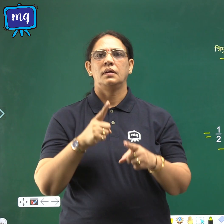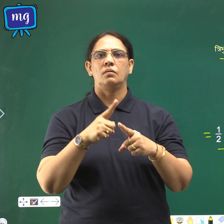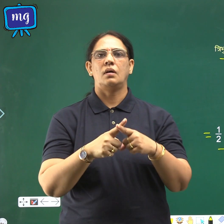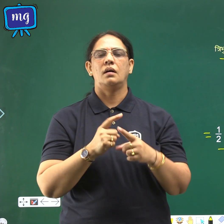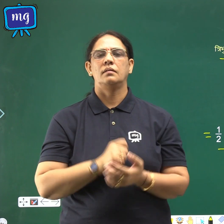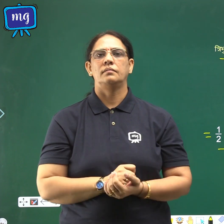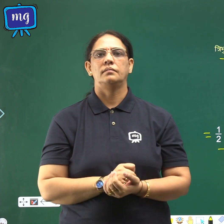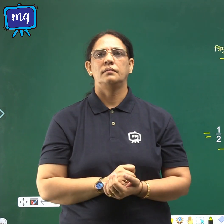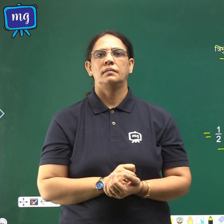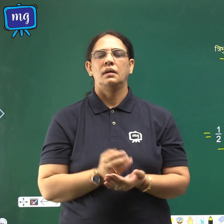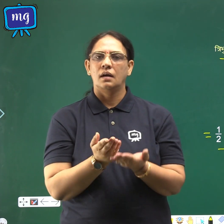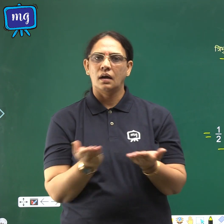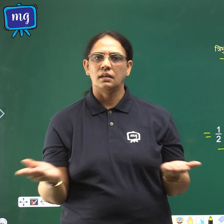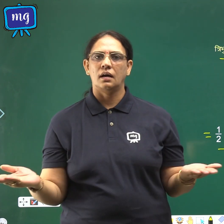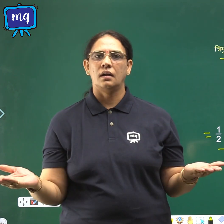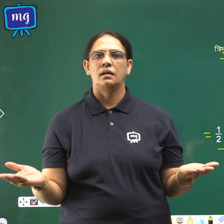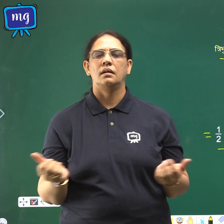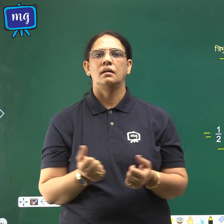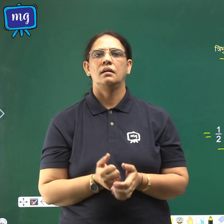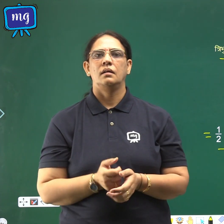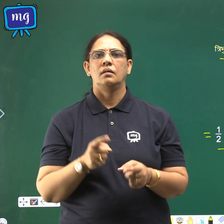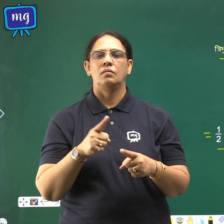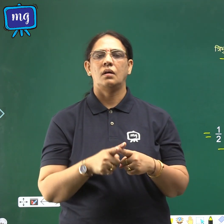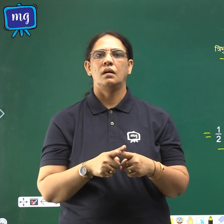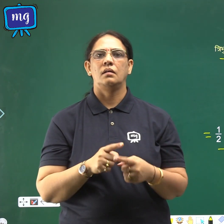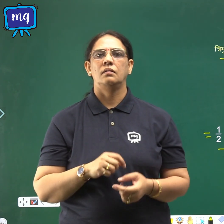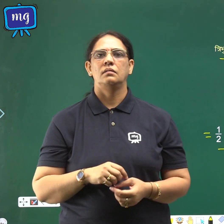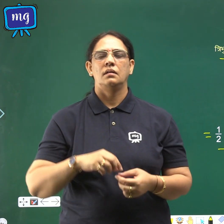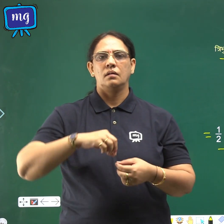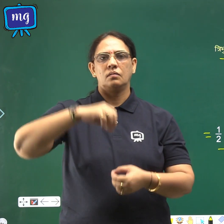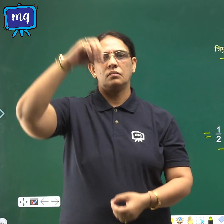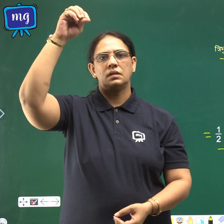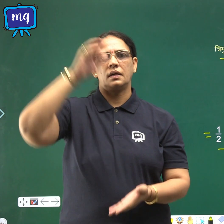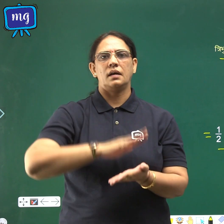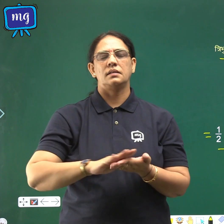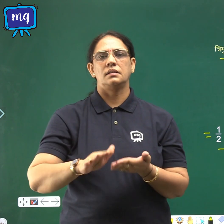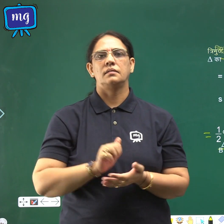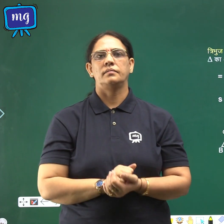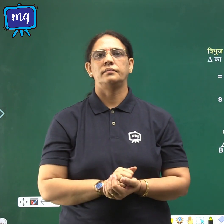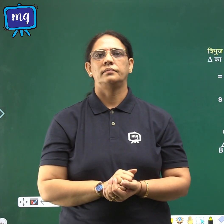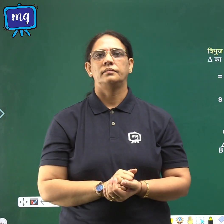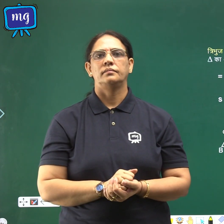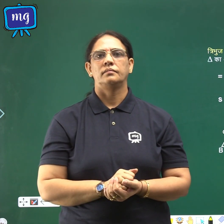गुणा आधार गुणा ऊंचाई।